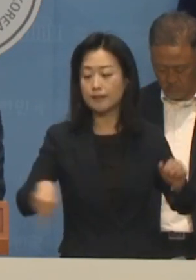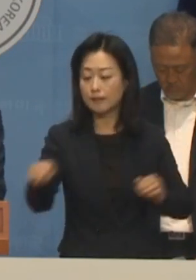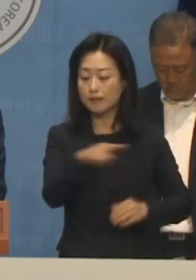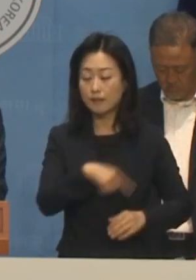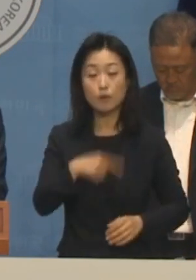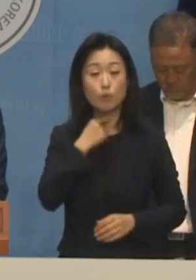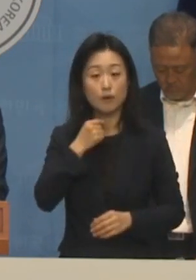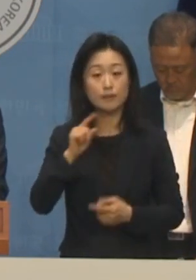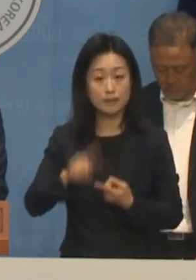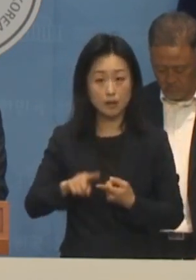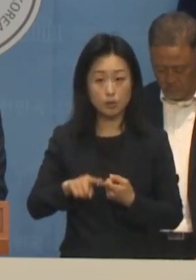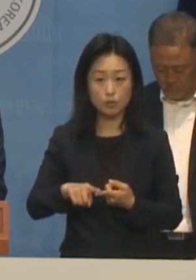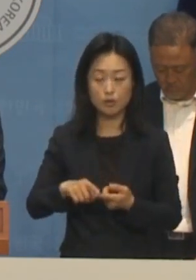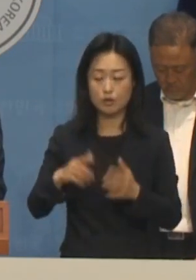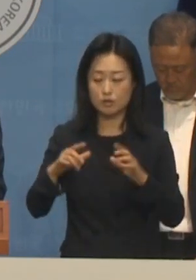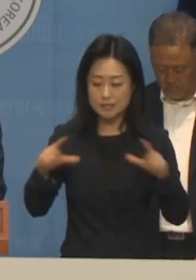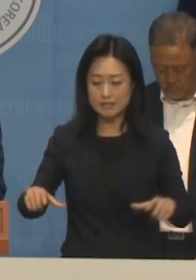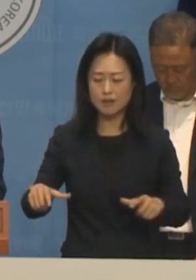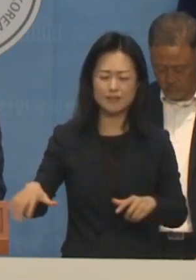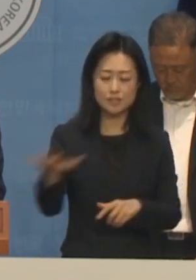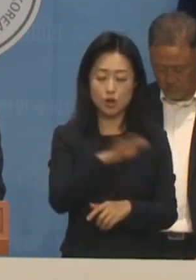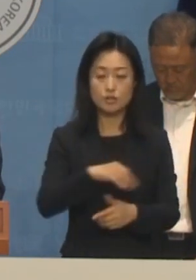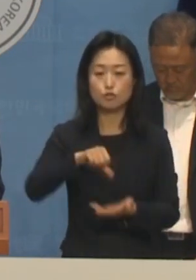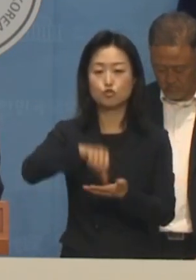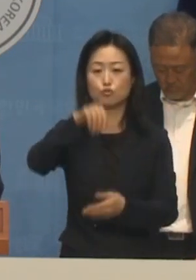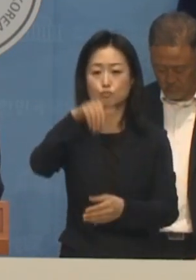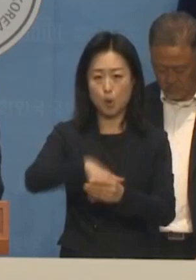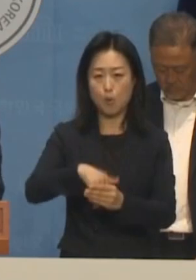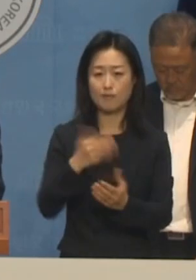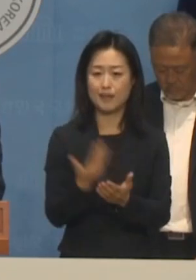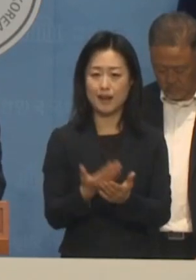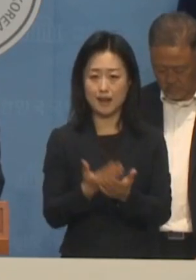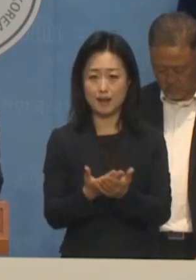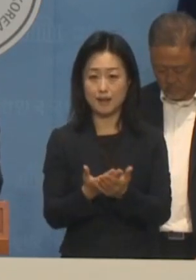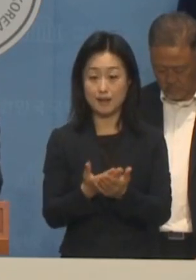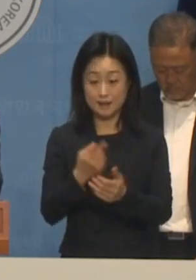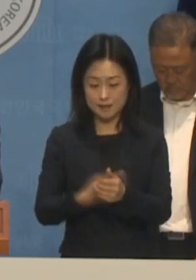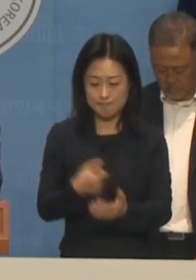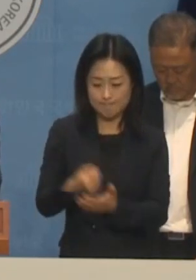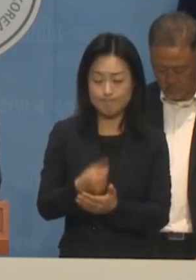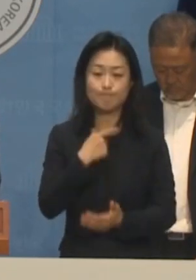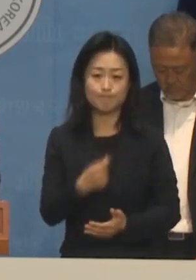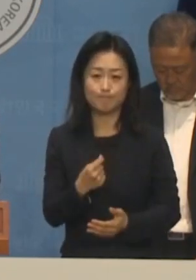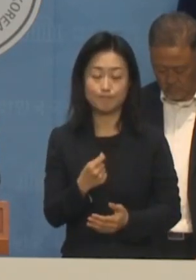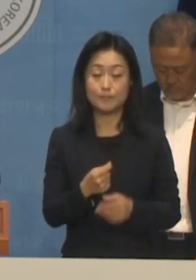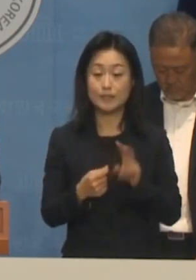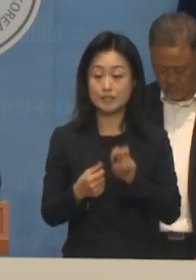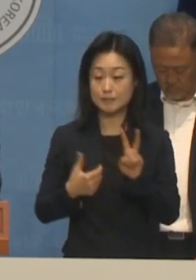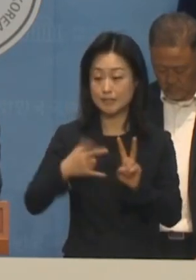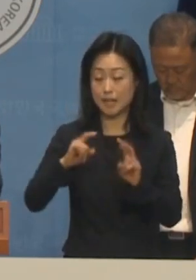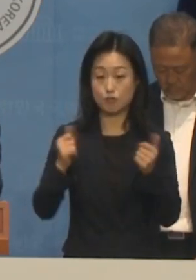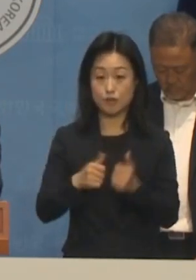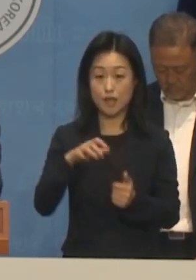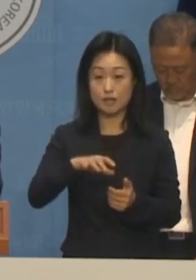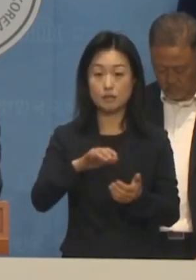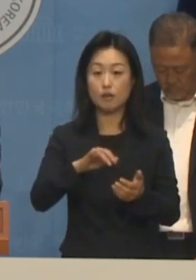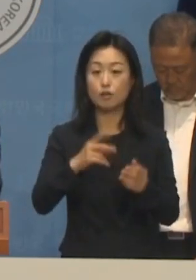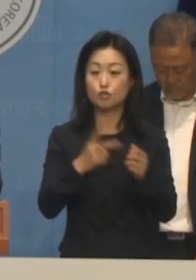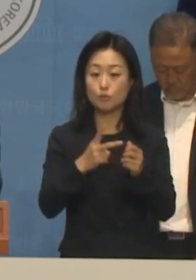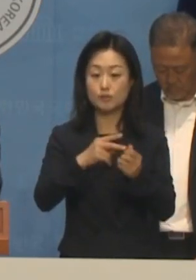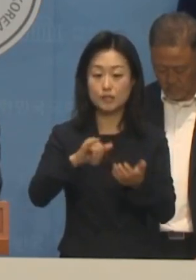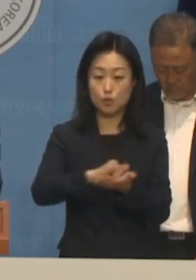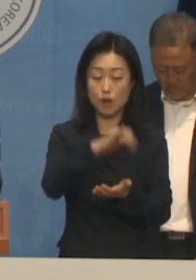따라서 주민투표를 실시할 것을 강력하게 촉구를 합니다. 제22대 국회에서 제2공항 건설